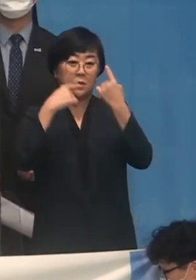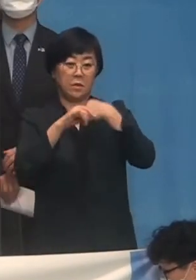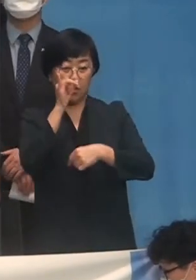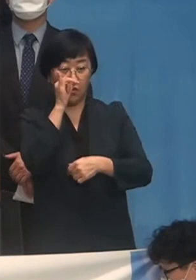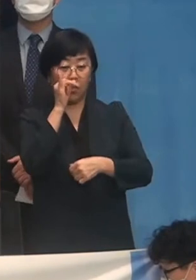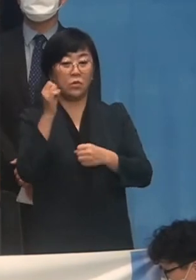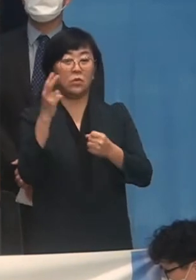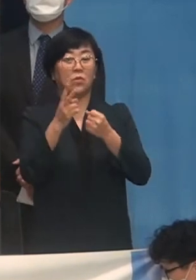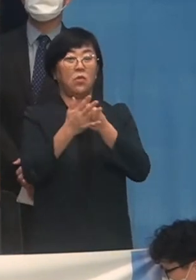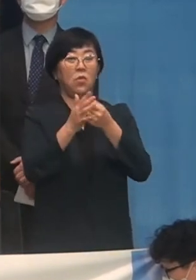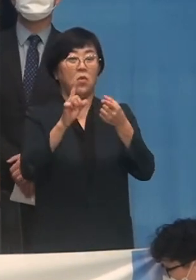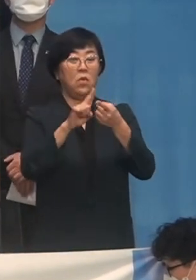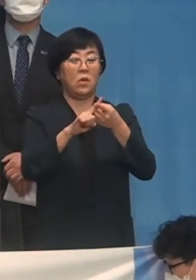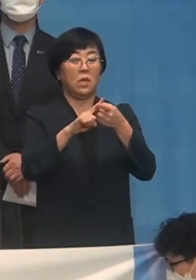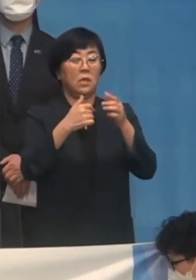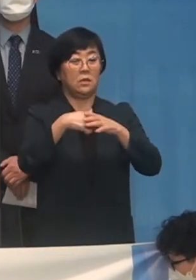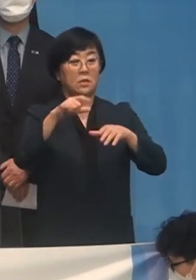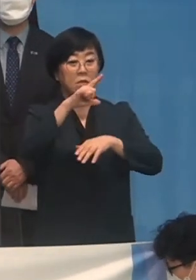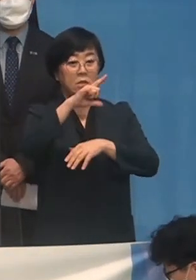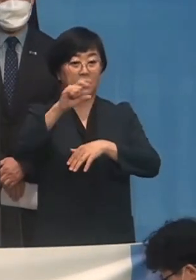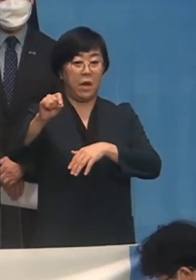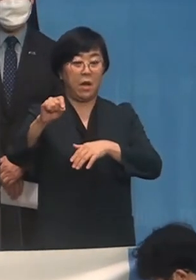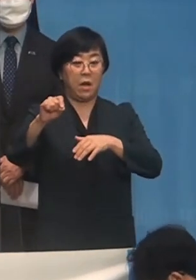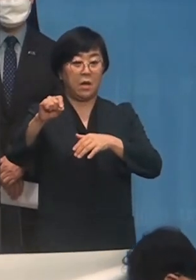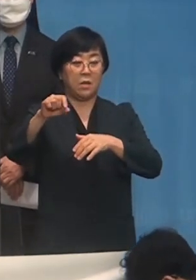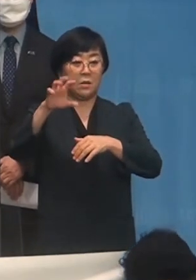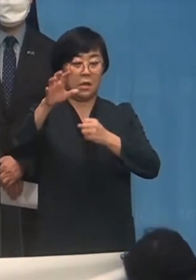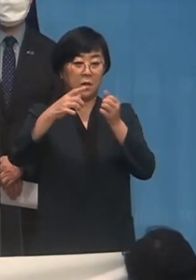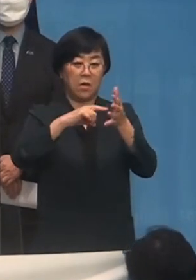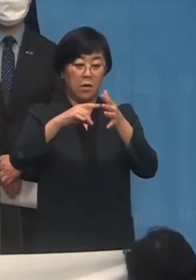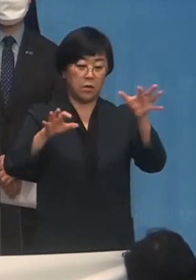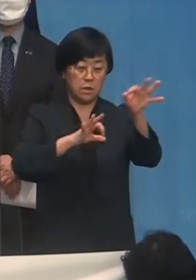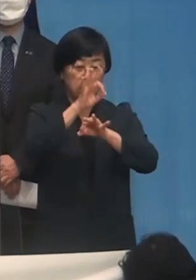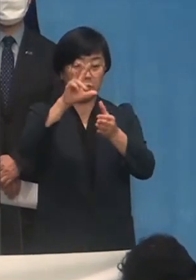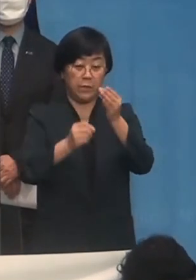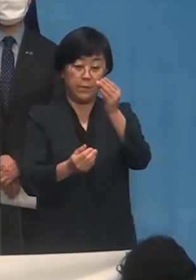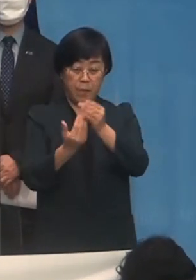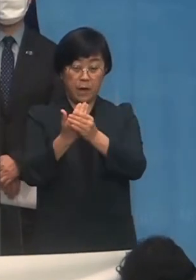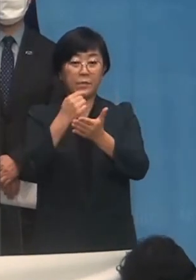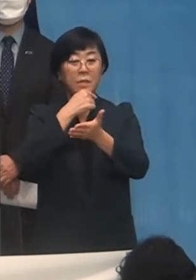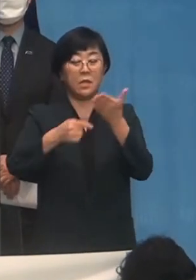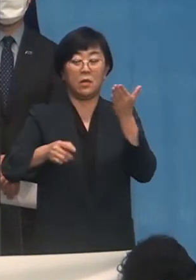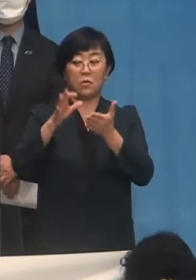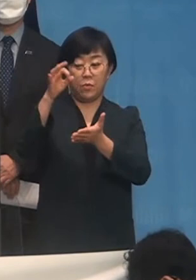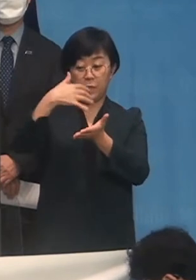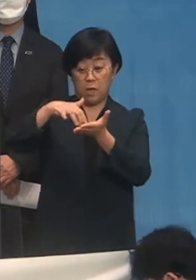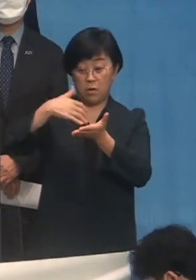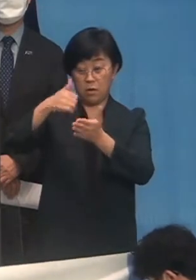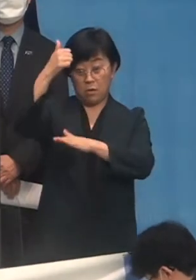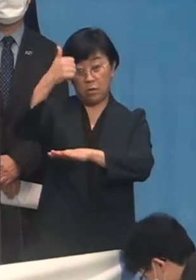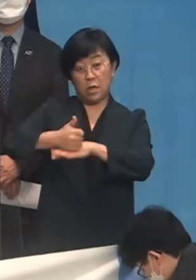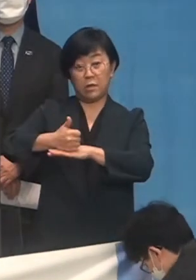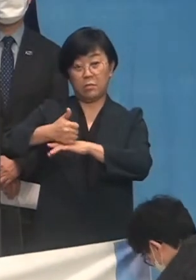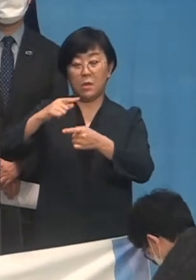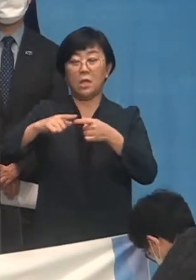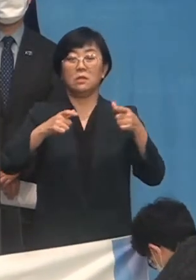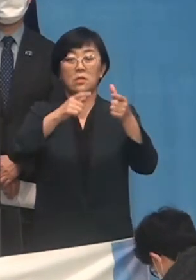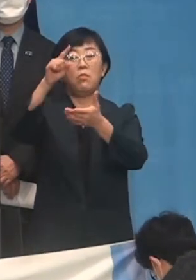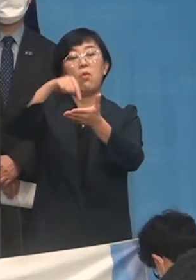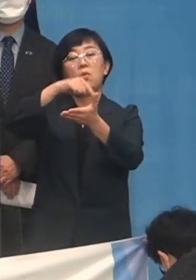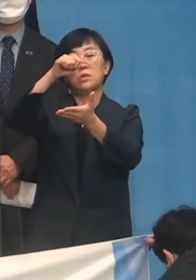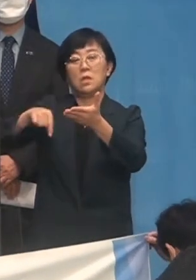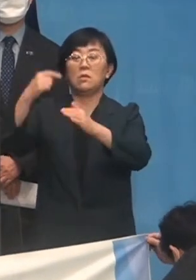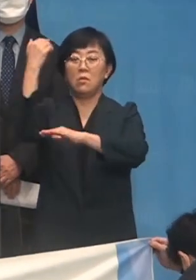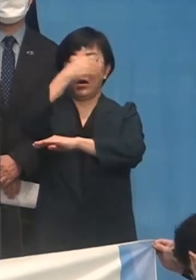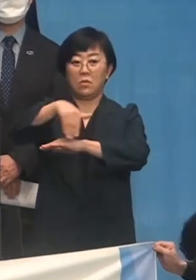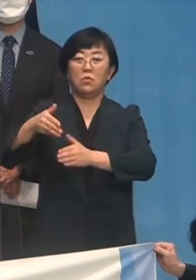입고 지방 경제 및 재정에 심각한 타격을 입은 만큼 피해 금액 산출 내역에 따른 지역 보상